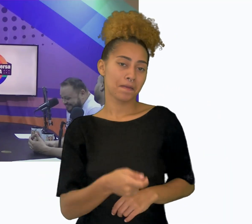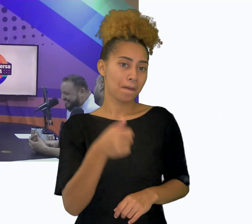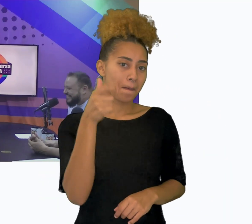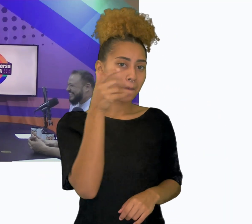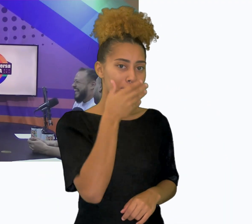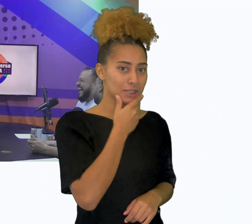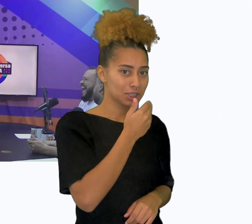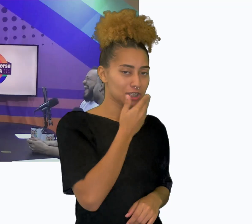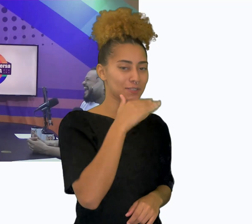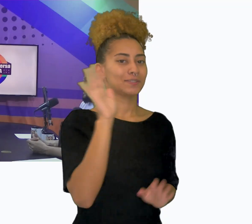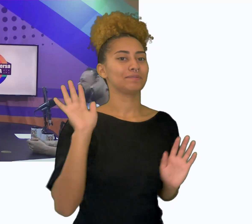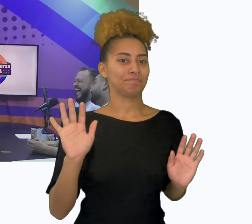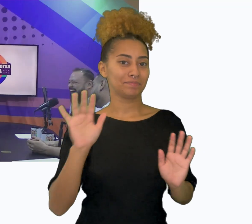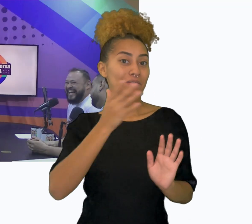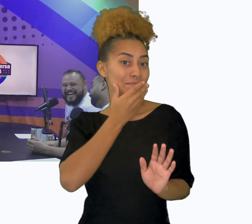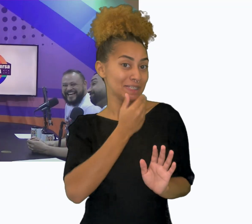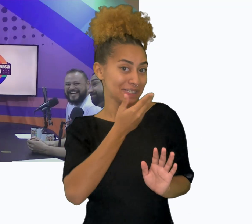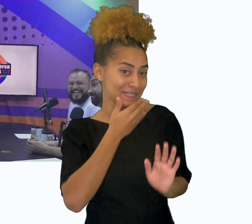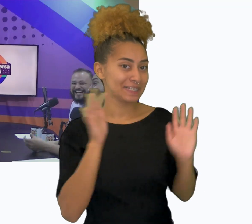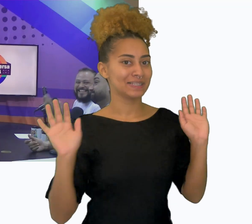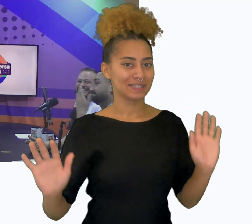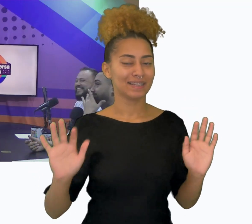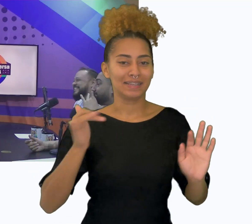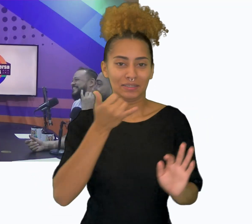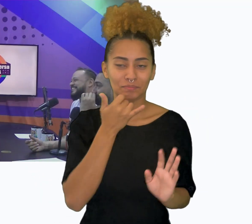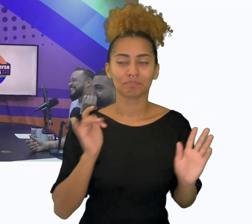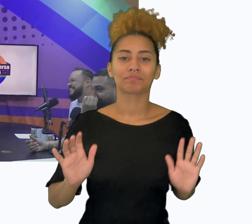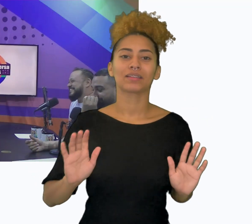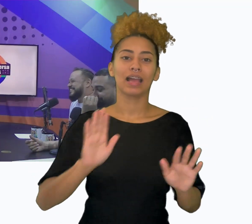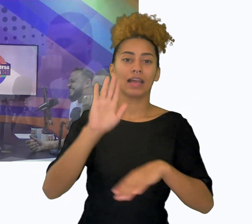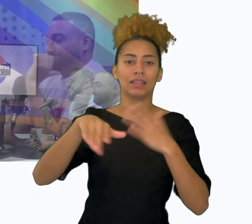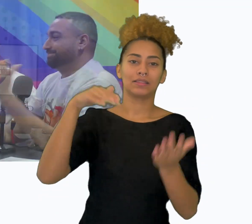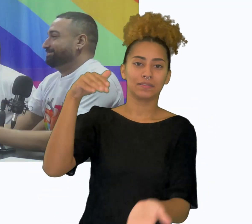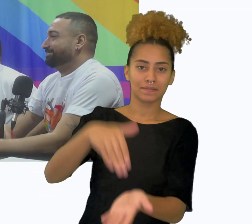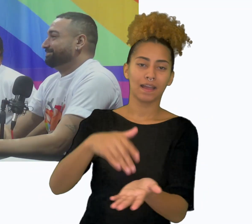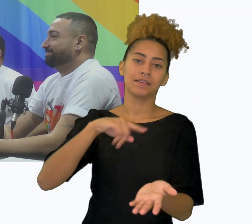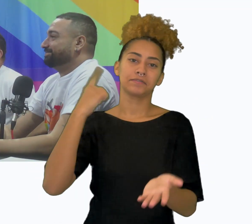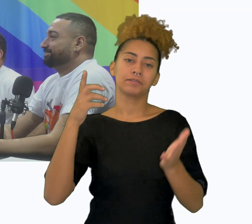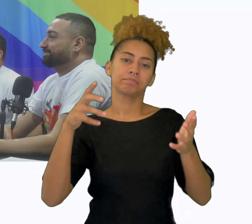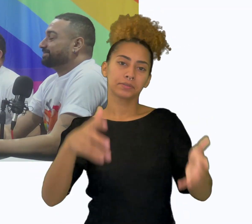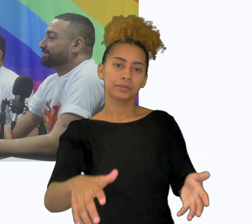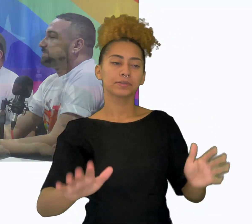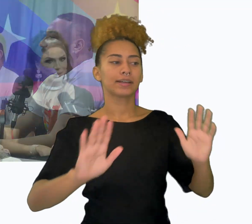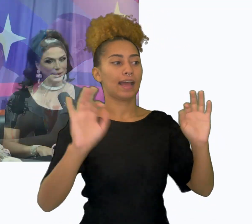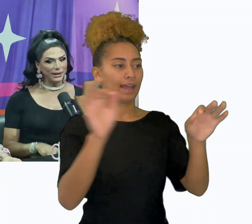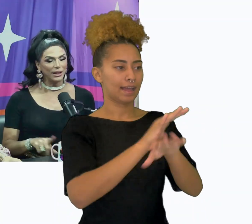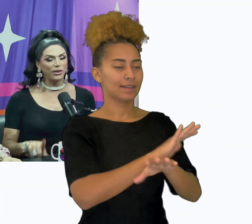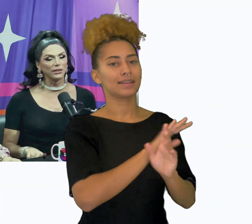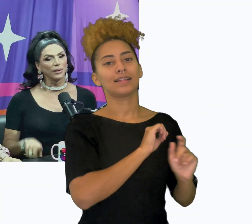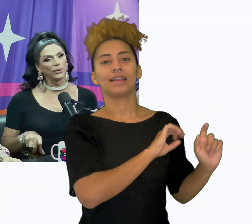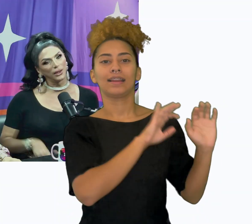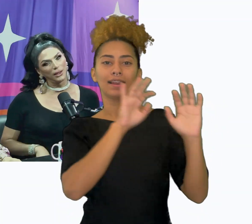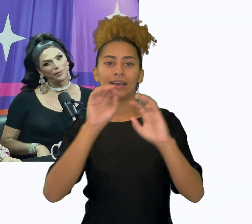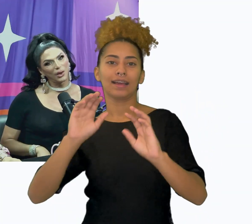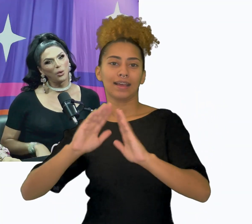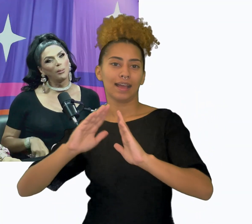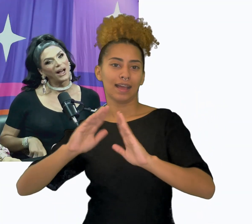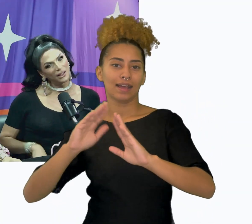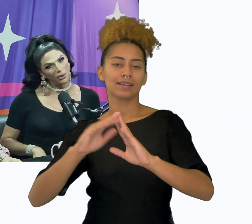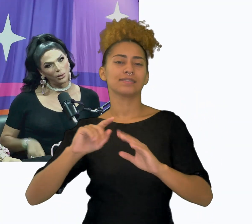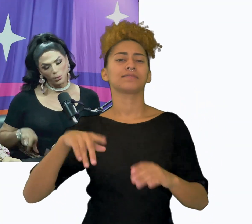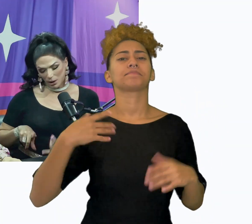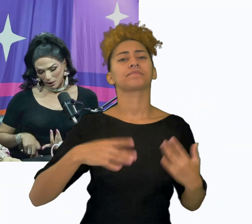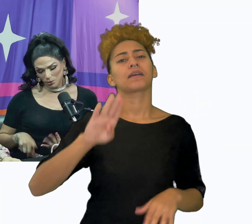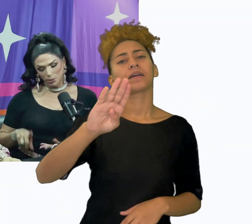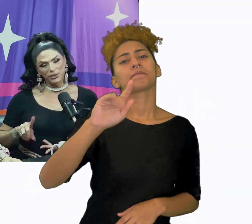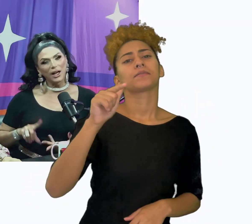menino. Homem. E no final, a gente chegava, ia pra casa dele, ele fazia, sabe o quê? um baião